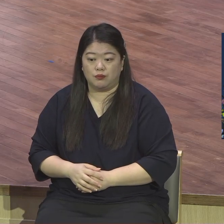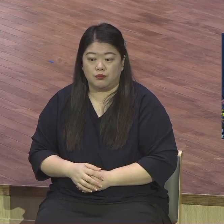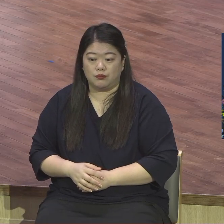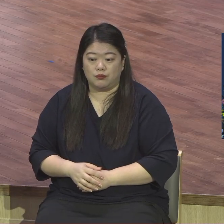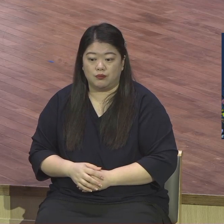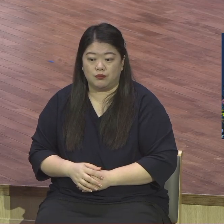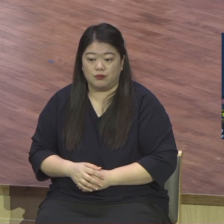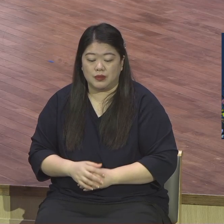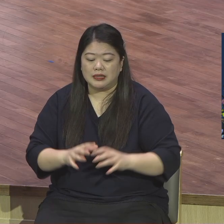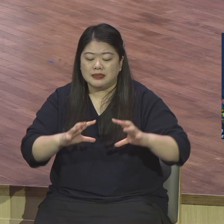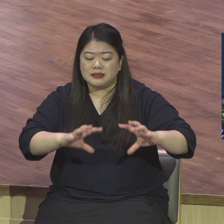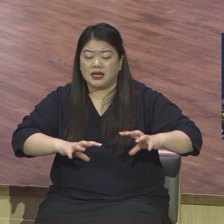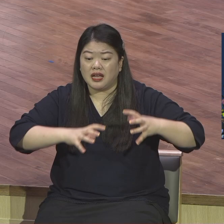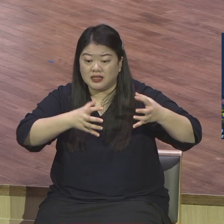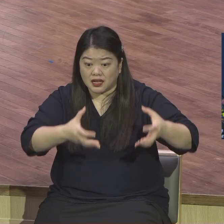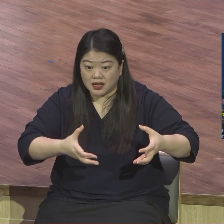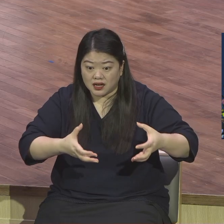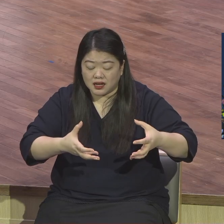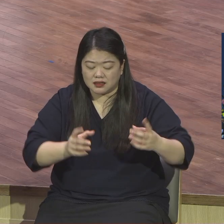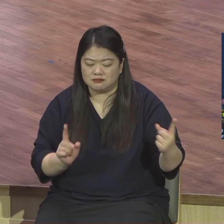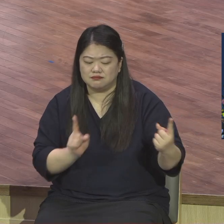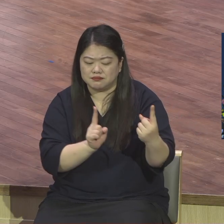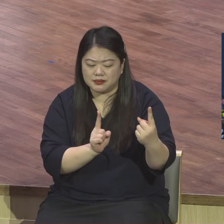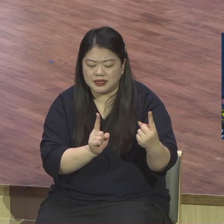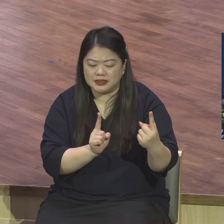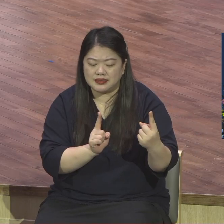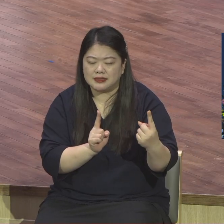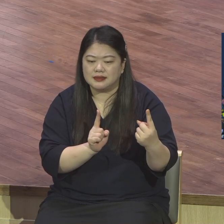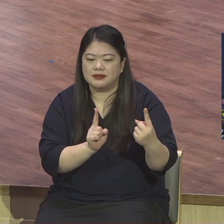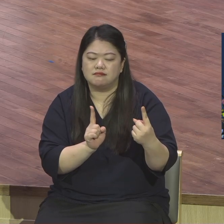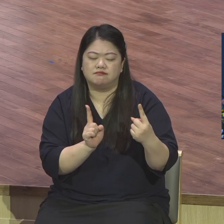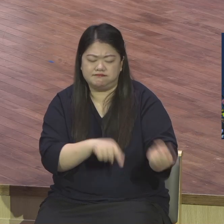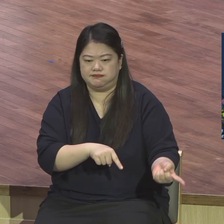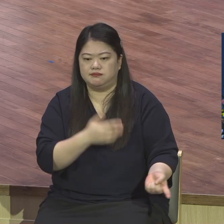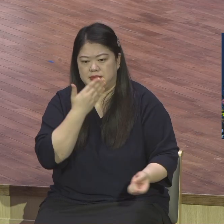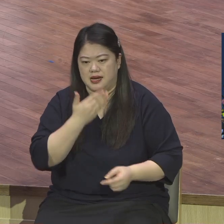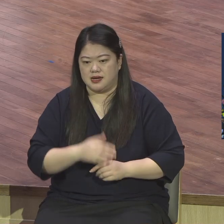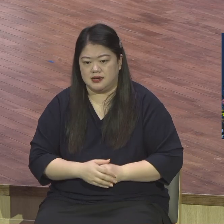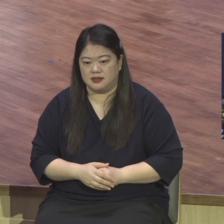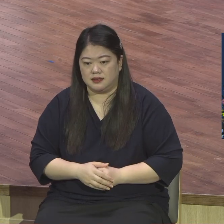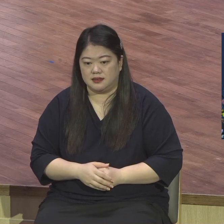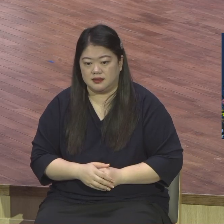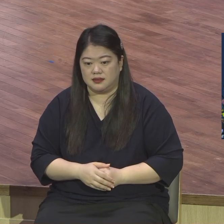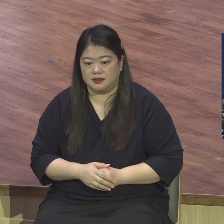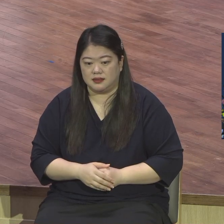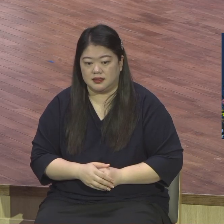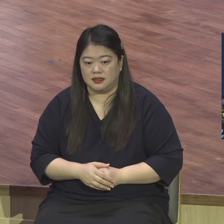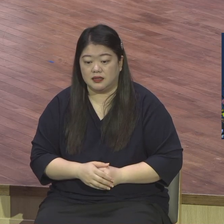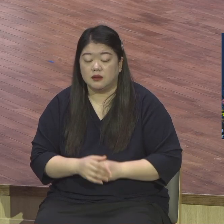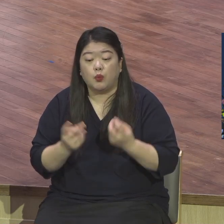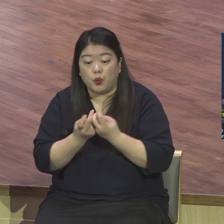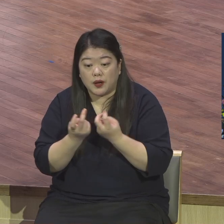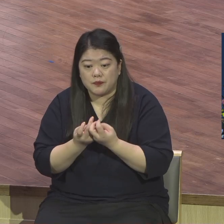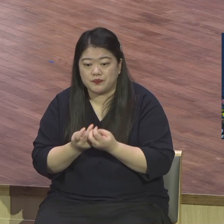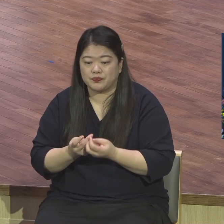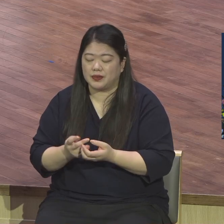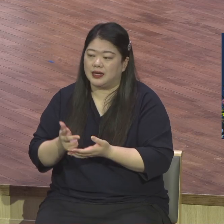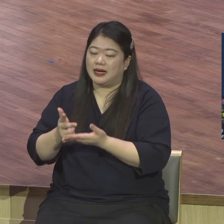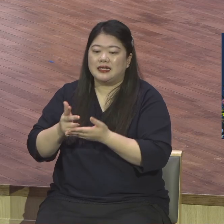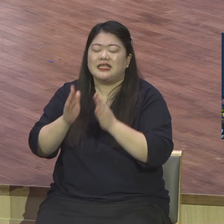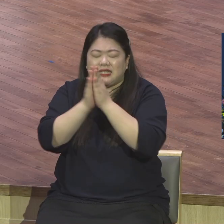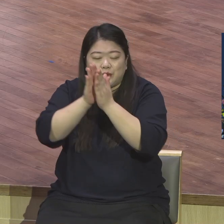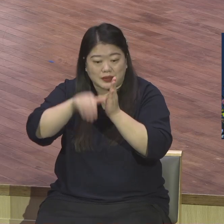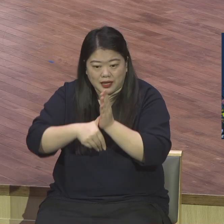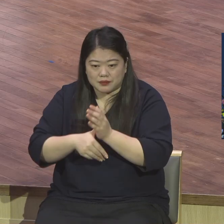있는 힘을 주신다. 믿습니까? 네, 기도할 때 주의 사자를 앞세워서 여러분